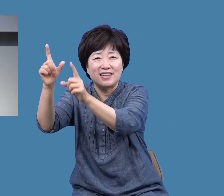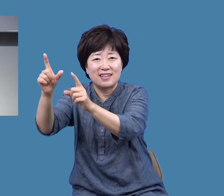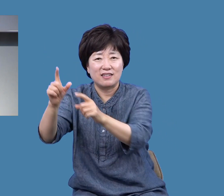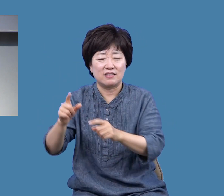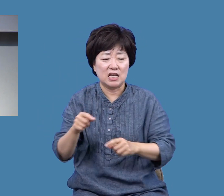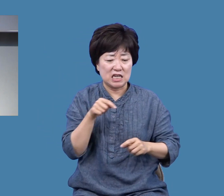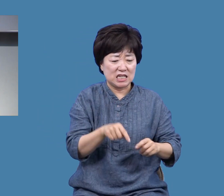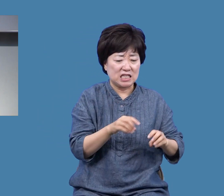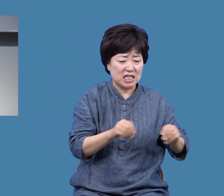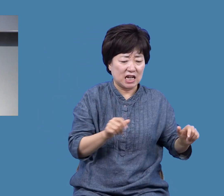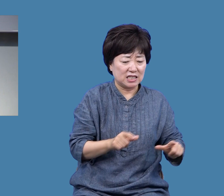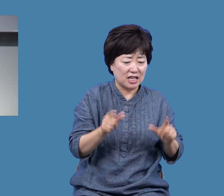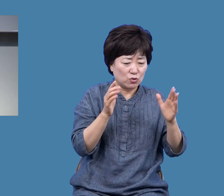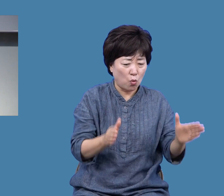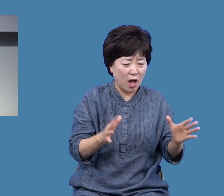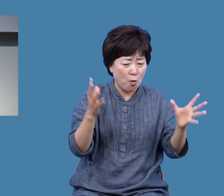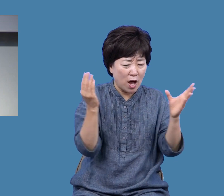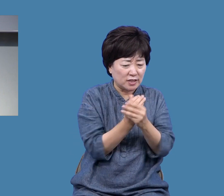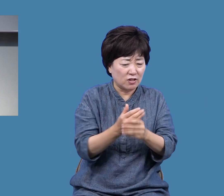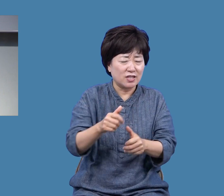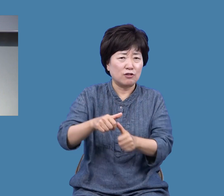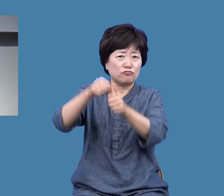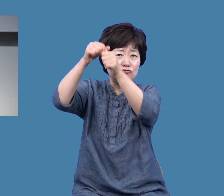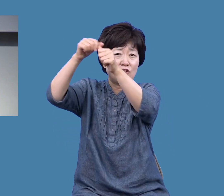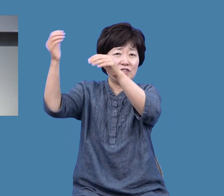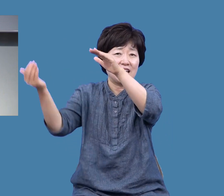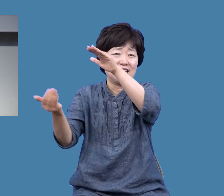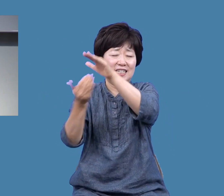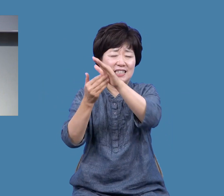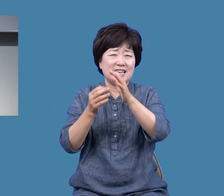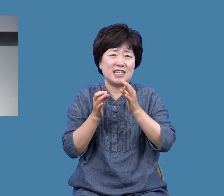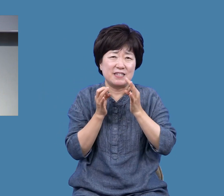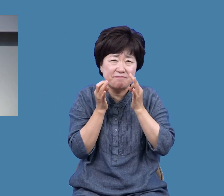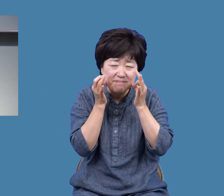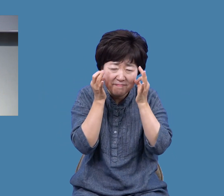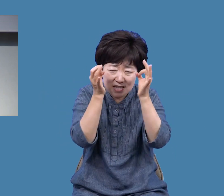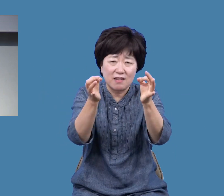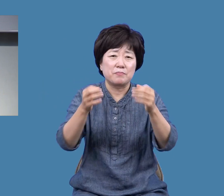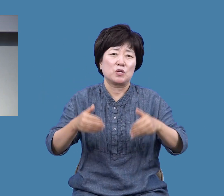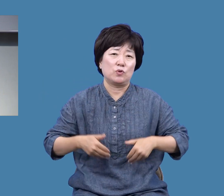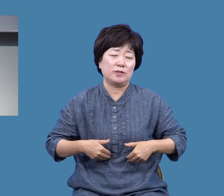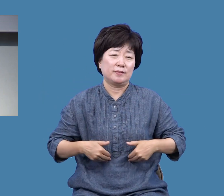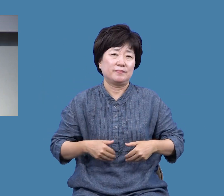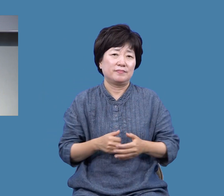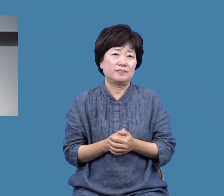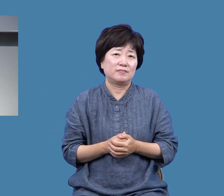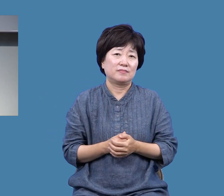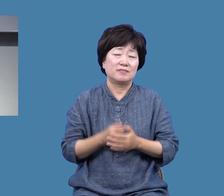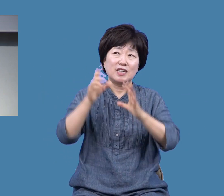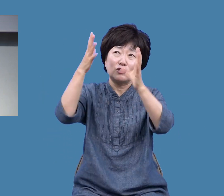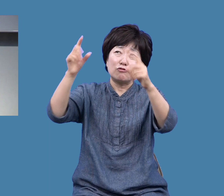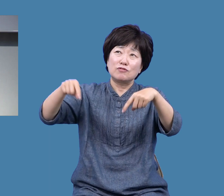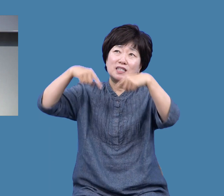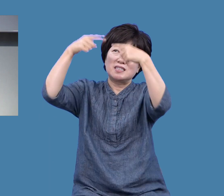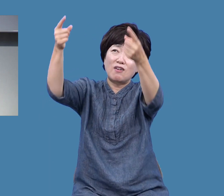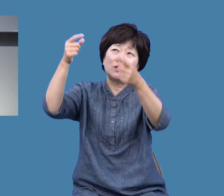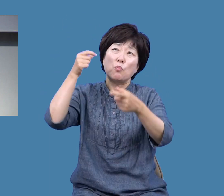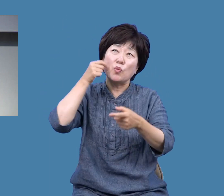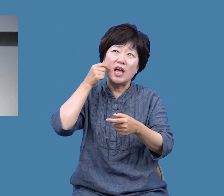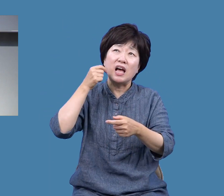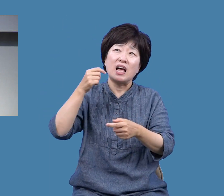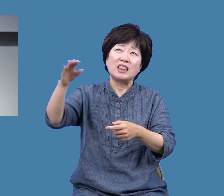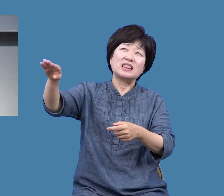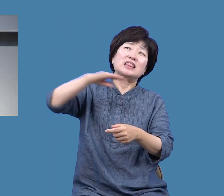이르기를 힘쓰라는 거예요. 이 완전한 구원에 이르기를 힘쓰라고 하는 말은 천국에 못 들어가니까 힘써라.